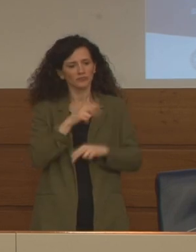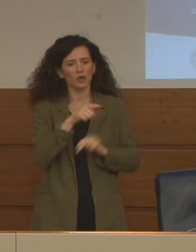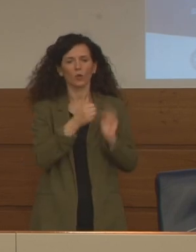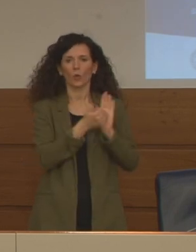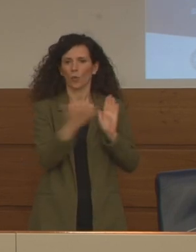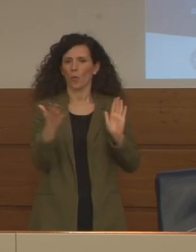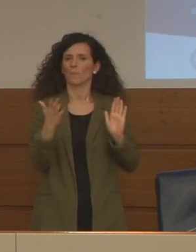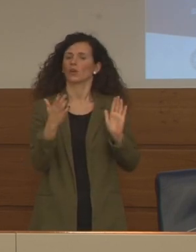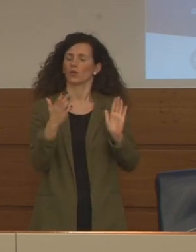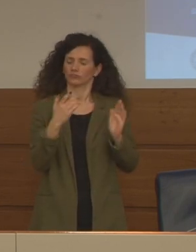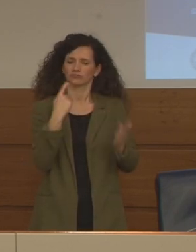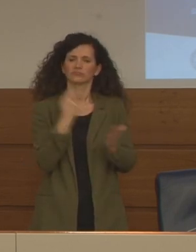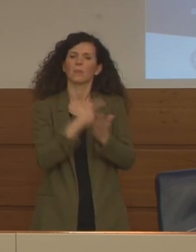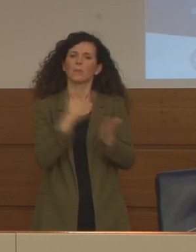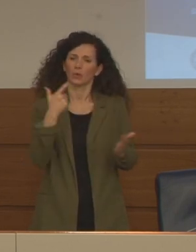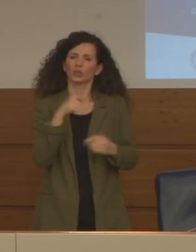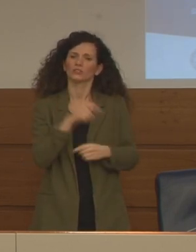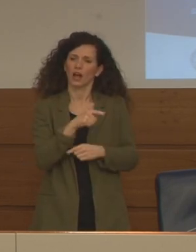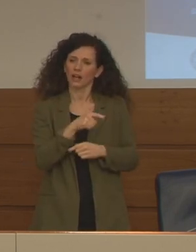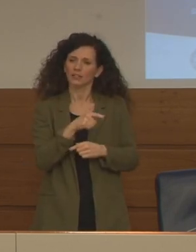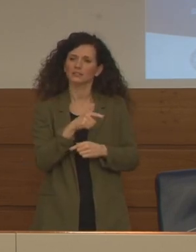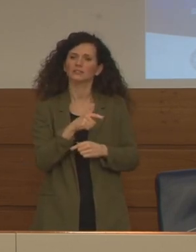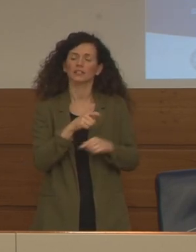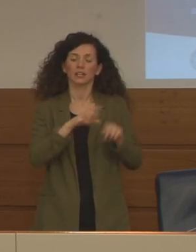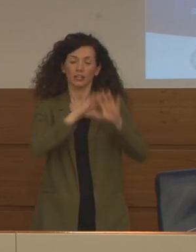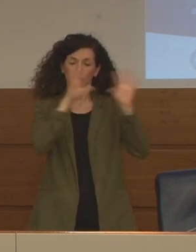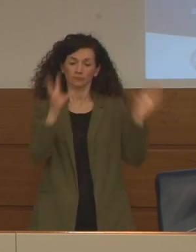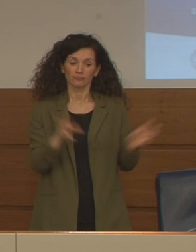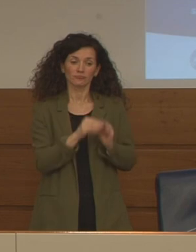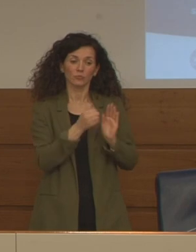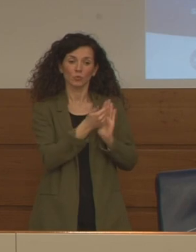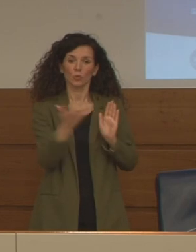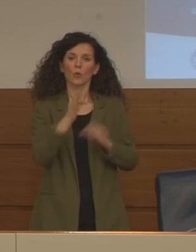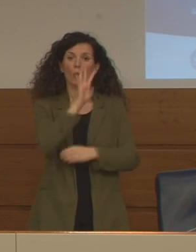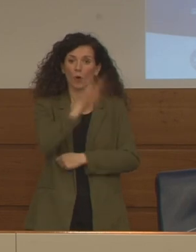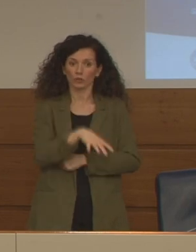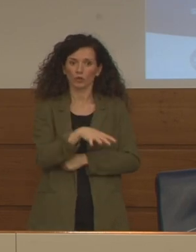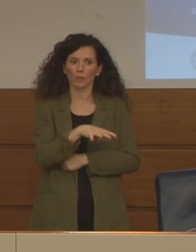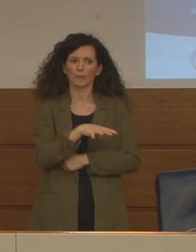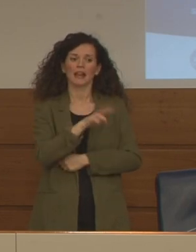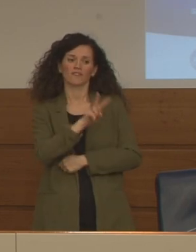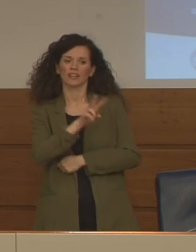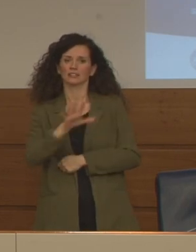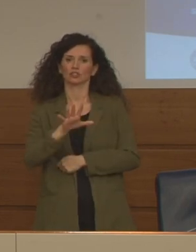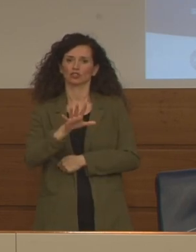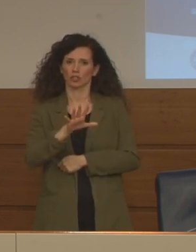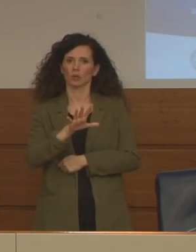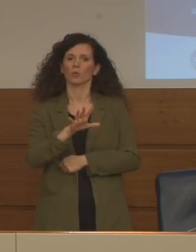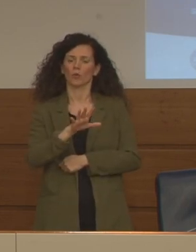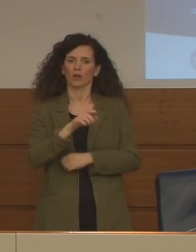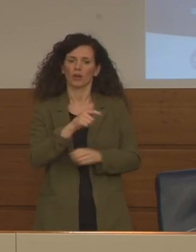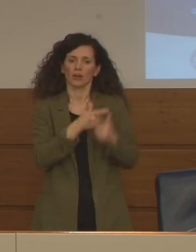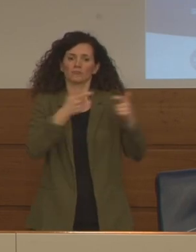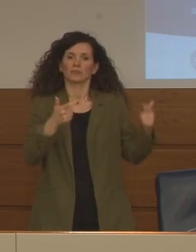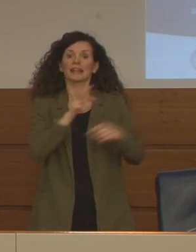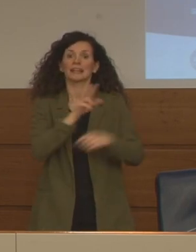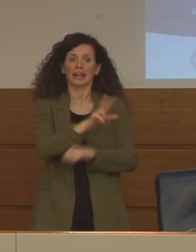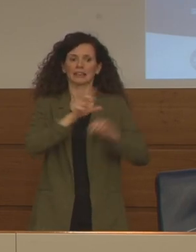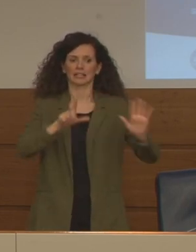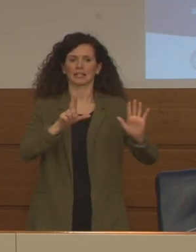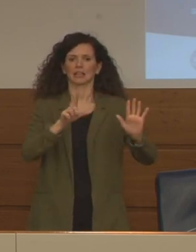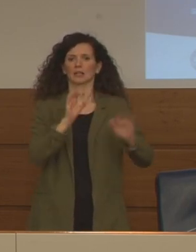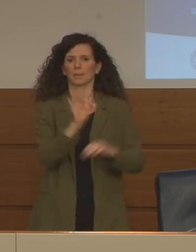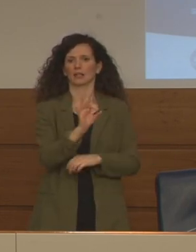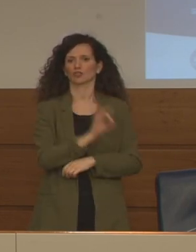importante questo porta il numero dei guariti a 4.025 un incremento del 37 per